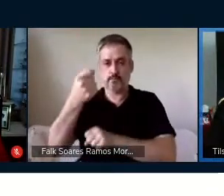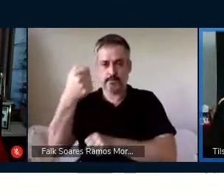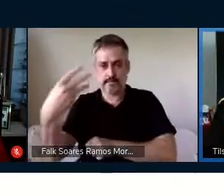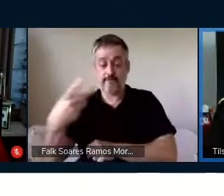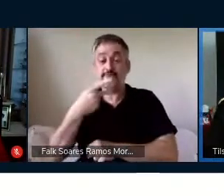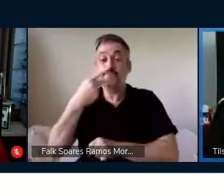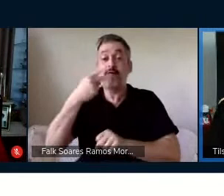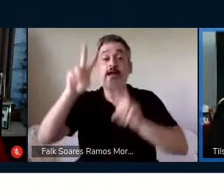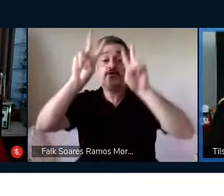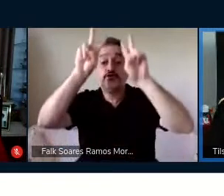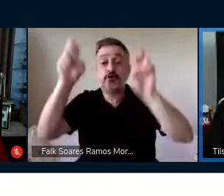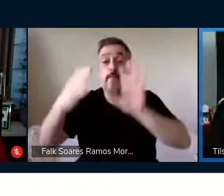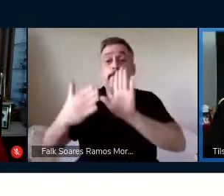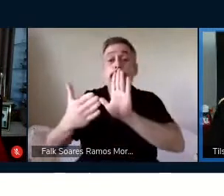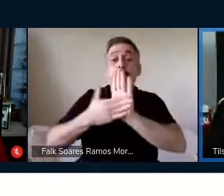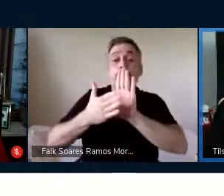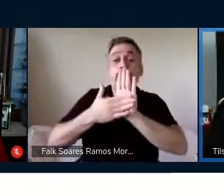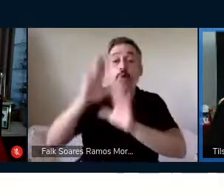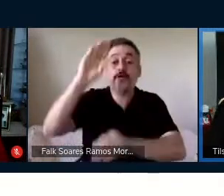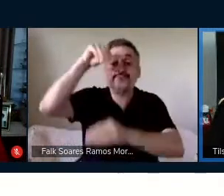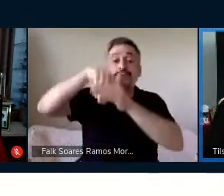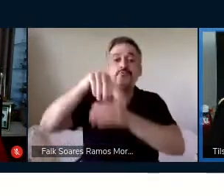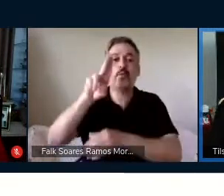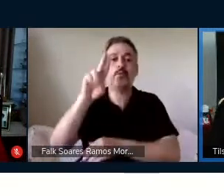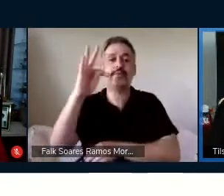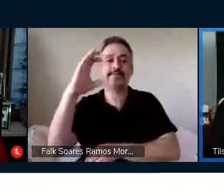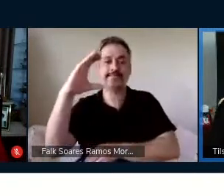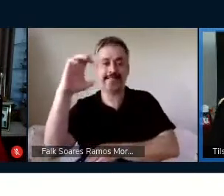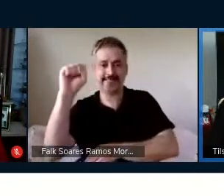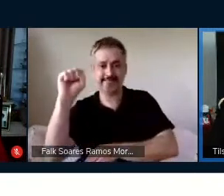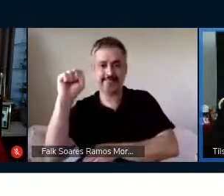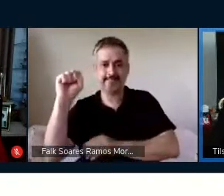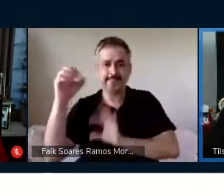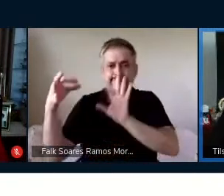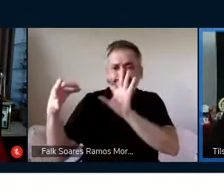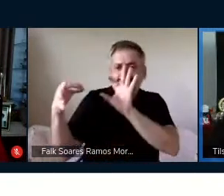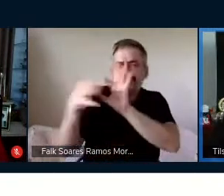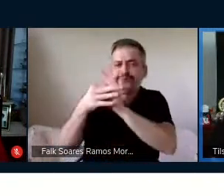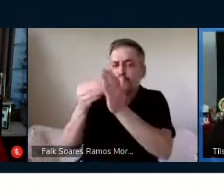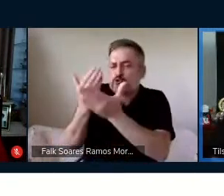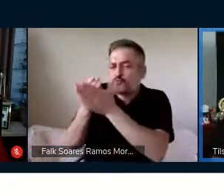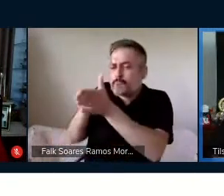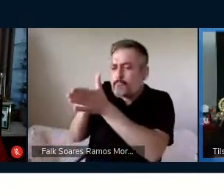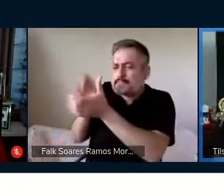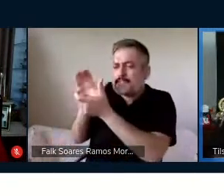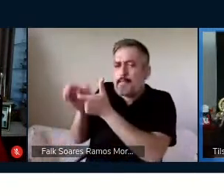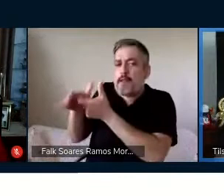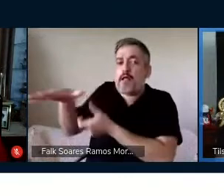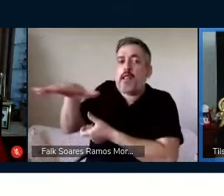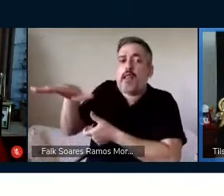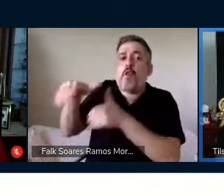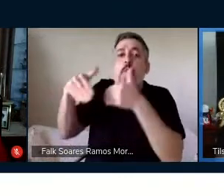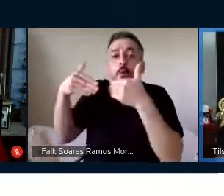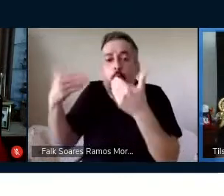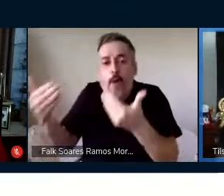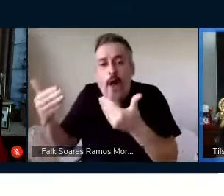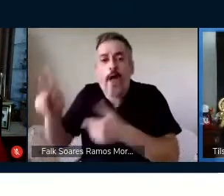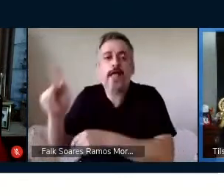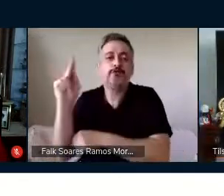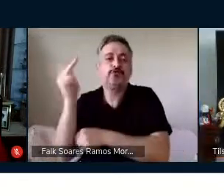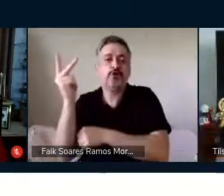F sobre a UTCS, a partir dos seus estudos da terminologia do domínio da história do